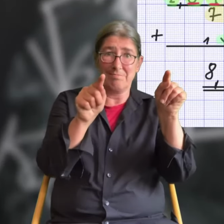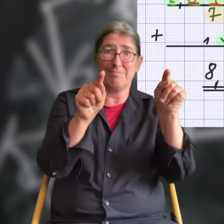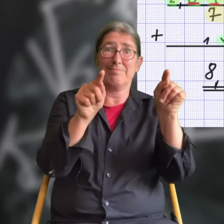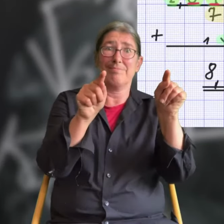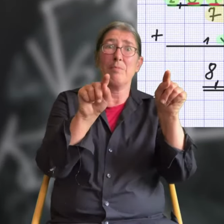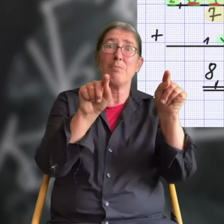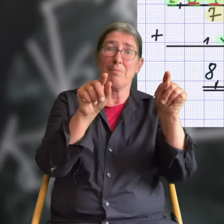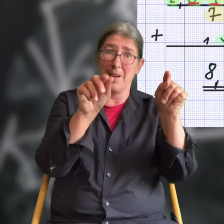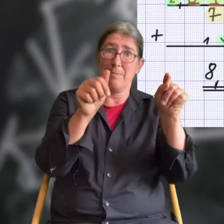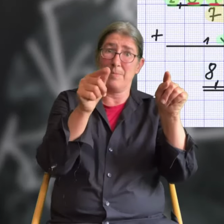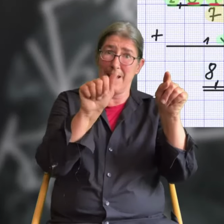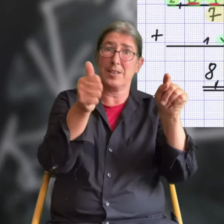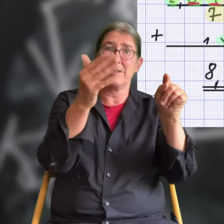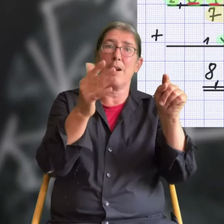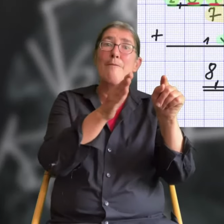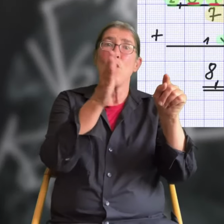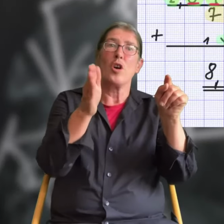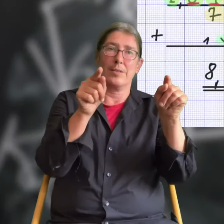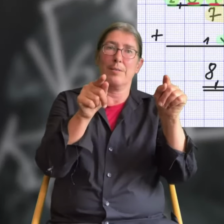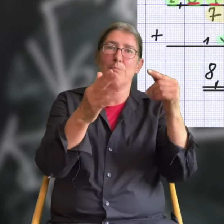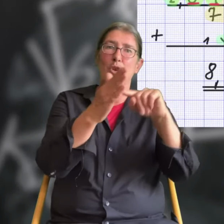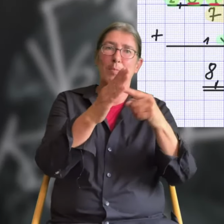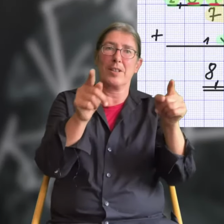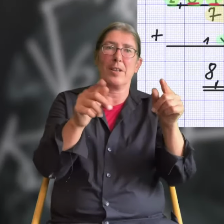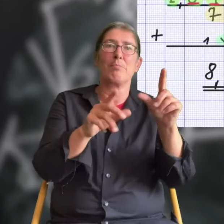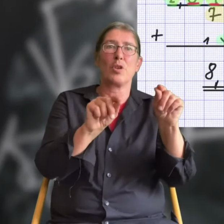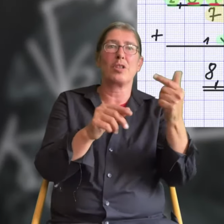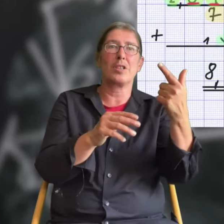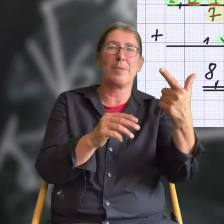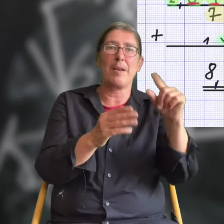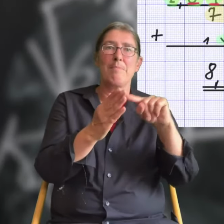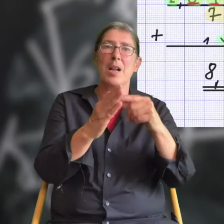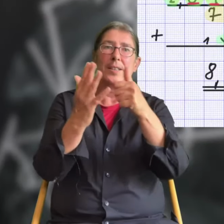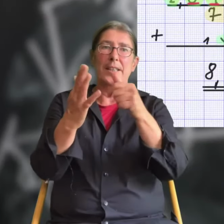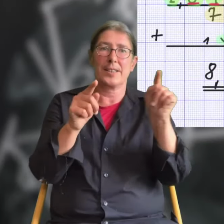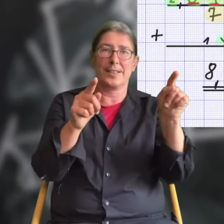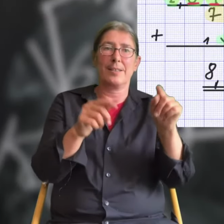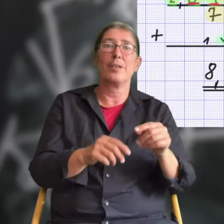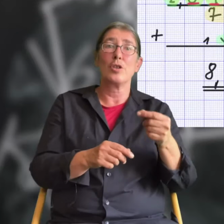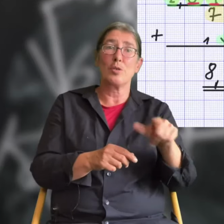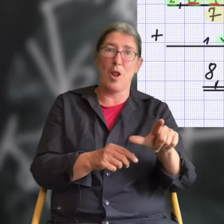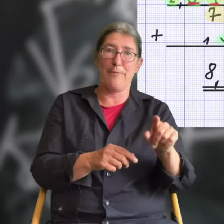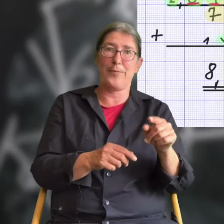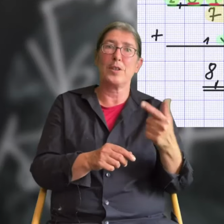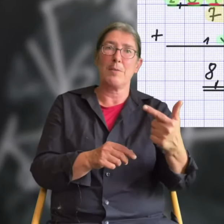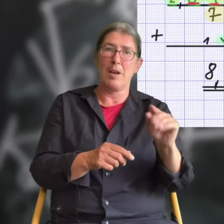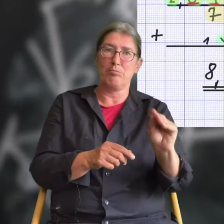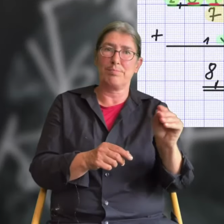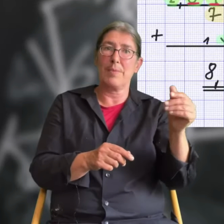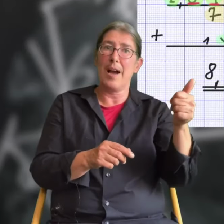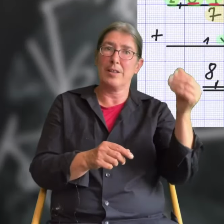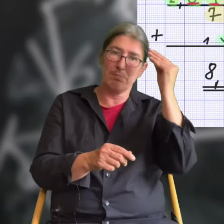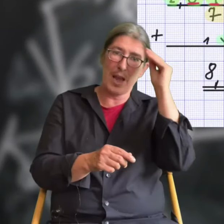mit der Zahl vor dem Multiplikationszeichen. Also 2 mal 6 ist 12, ich merke mir